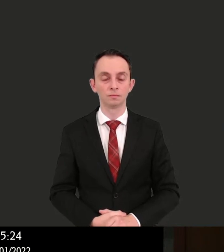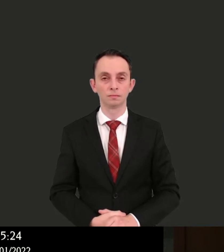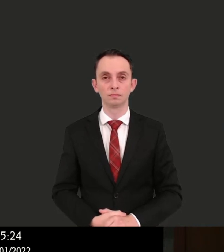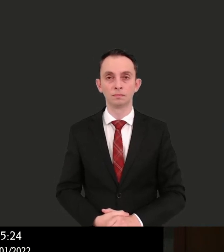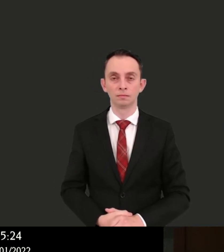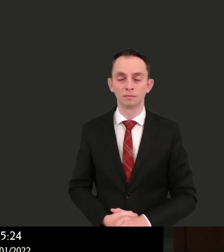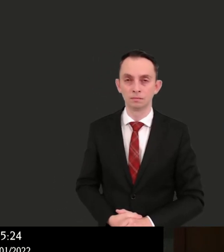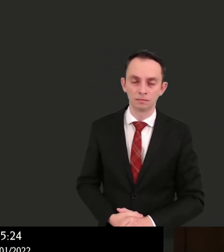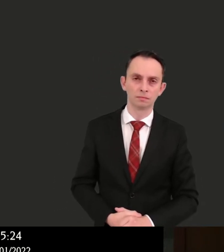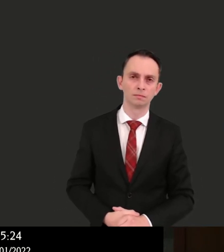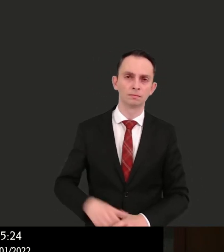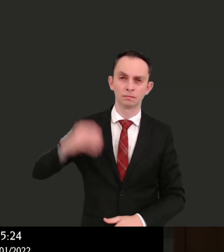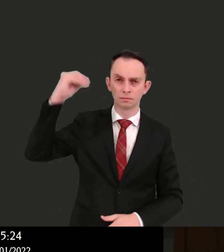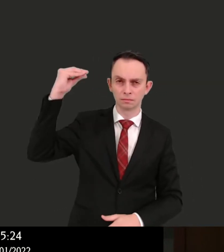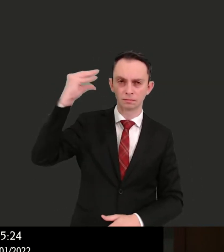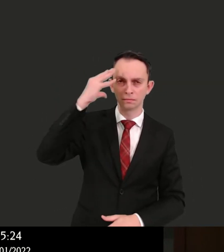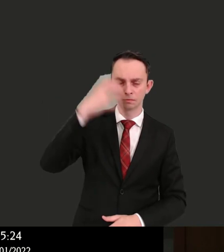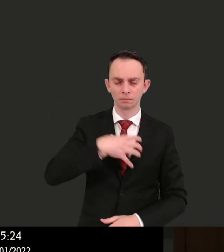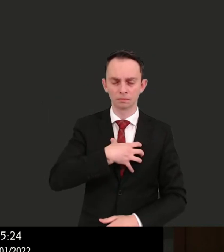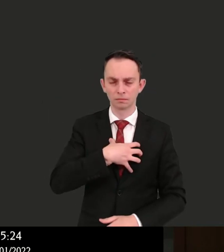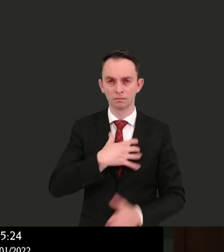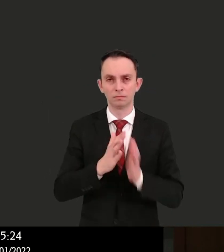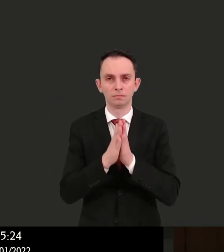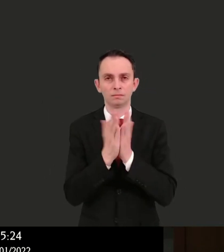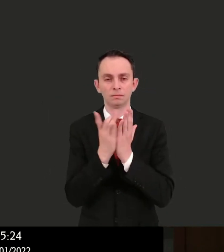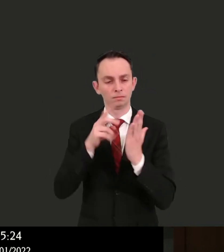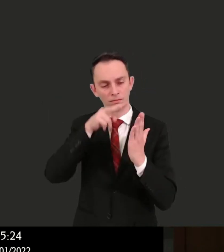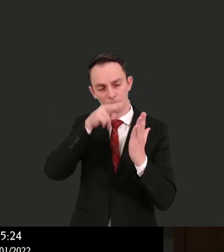O Senhor tem nos trazido adiante, irmãos, a palavra,